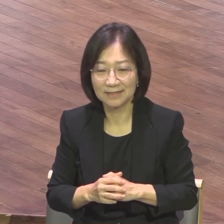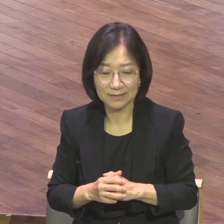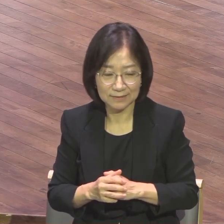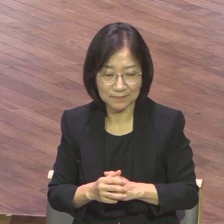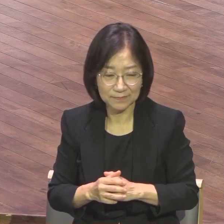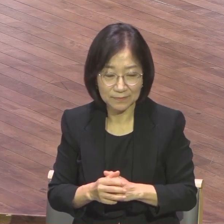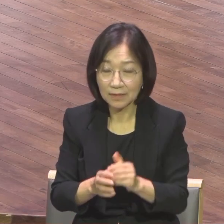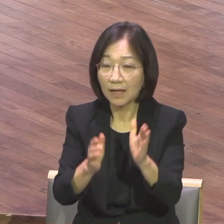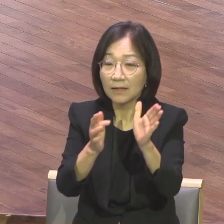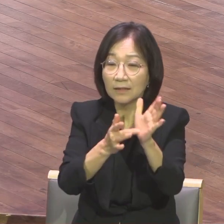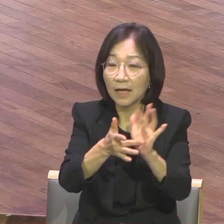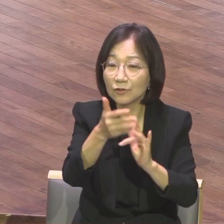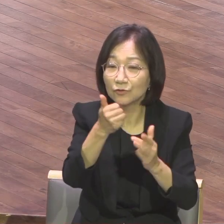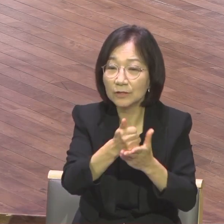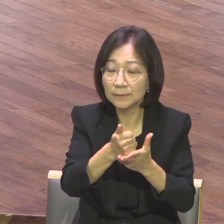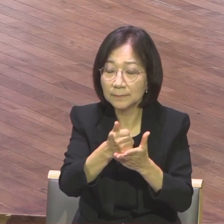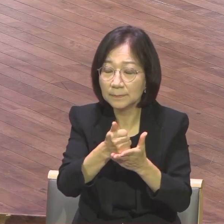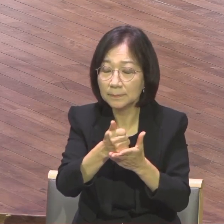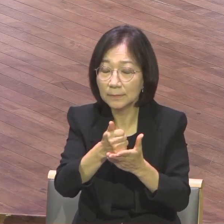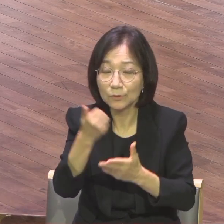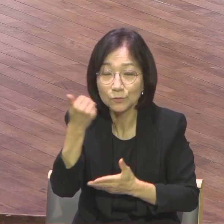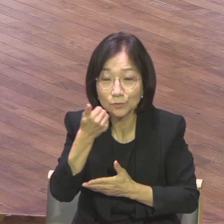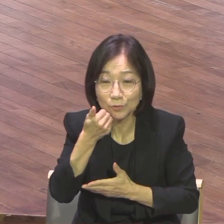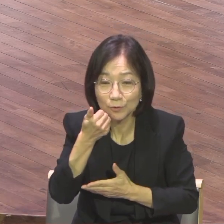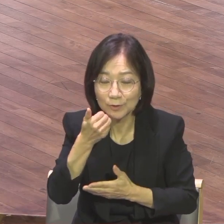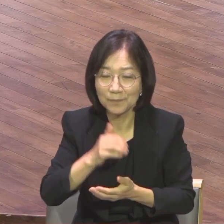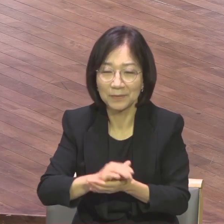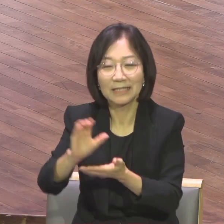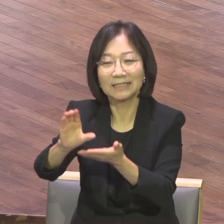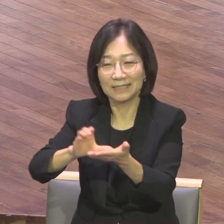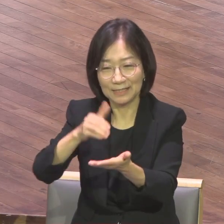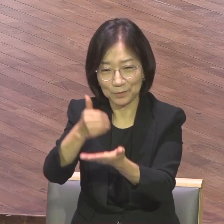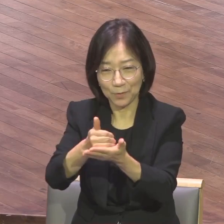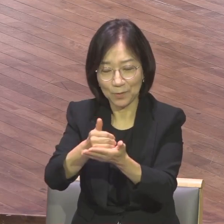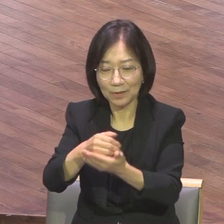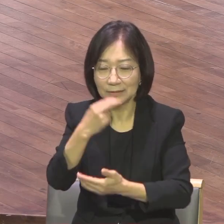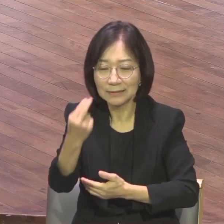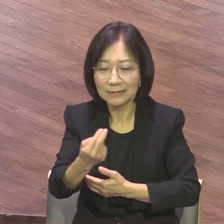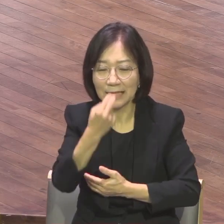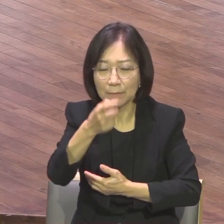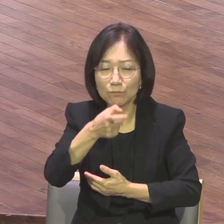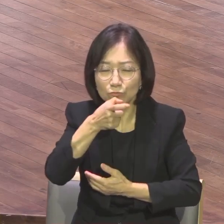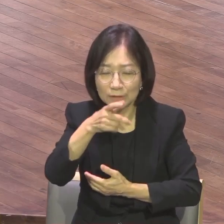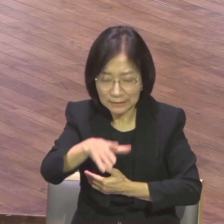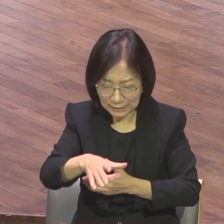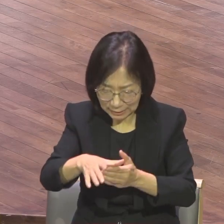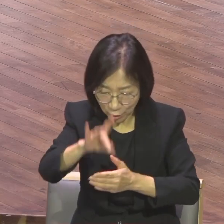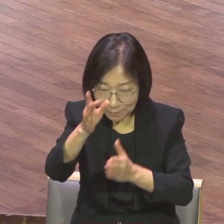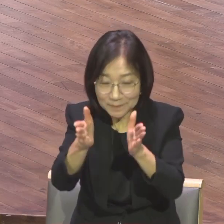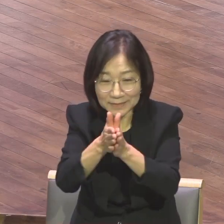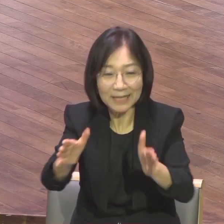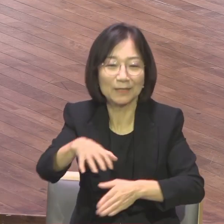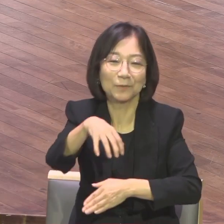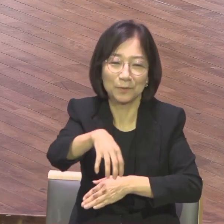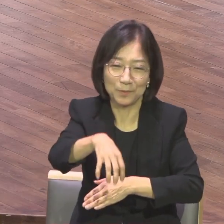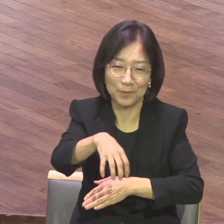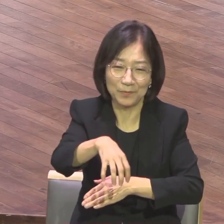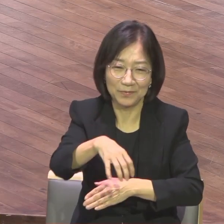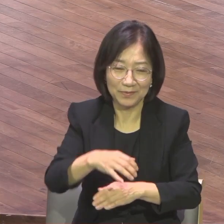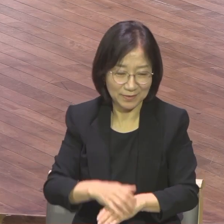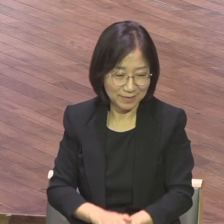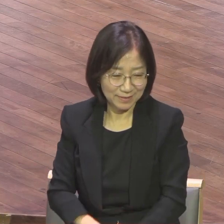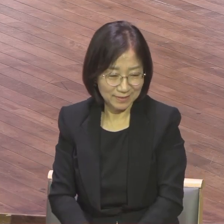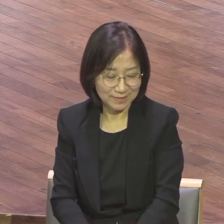예수님이 바로 생명수의 근원이신 그리스도라는 것입니다. 창세 3장 사건으로 인해 모든 인간은